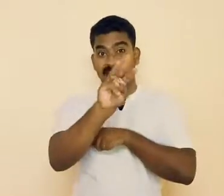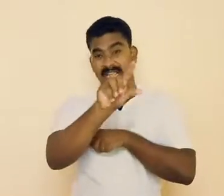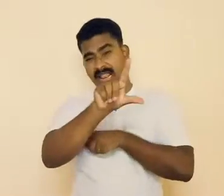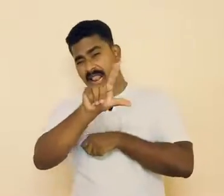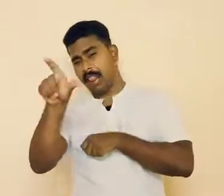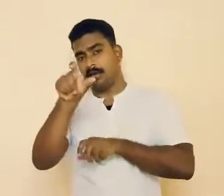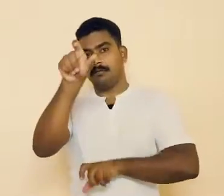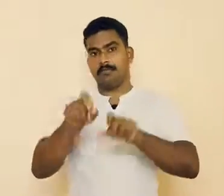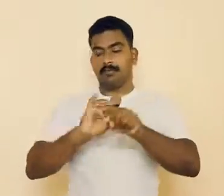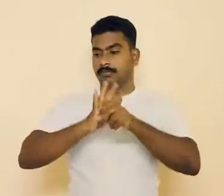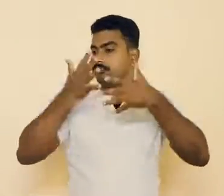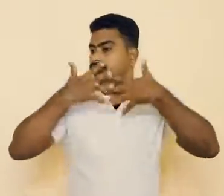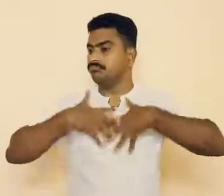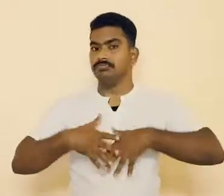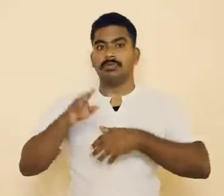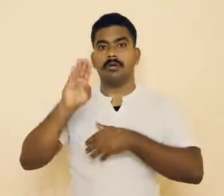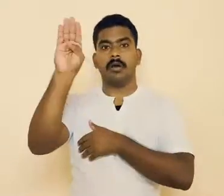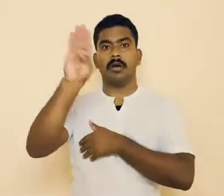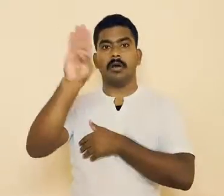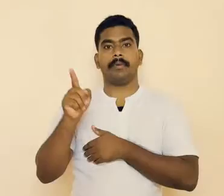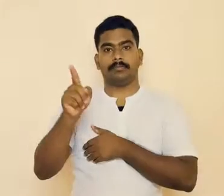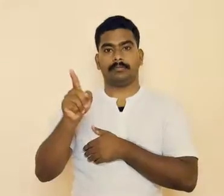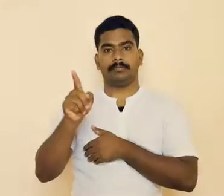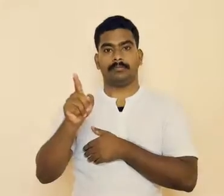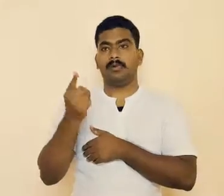1,153 പേർ ബ്രസീലിൽ കോവിഡ് മൂലം മരിച്ചു.